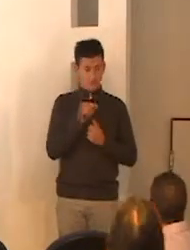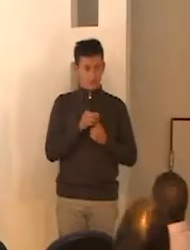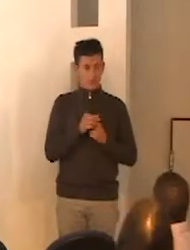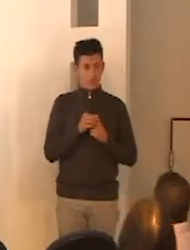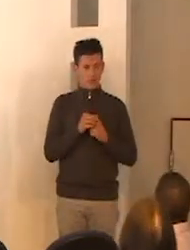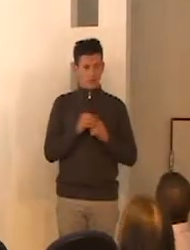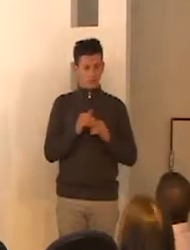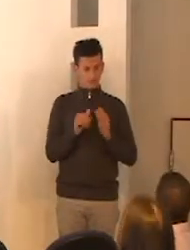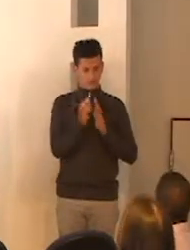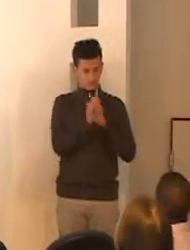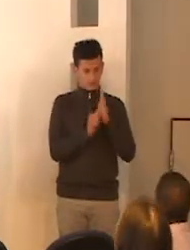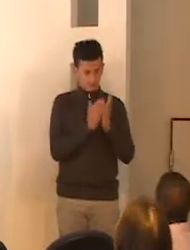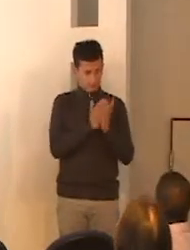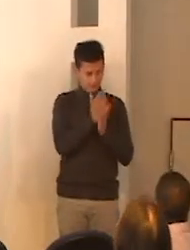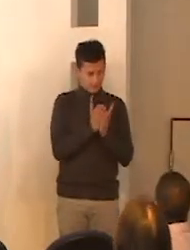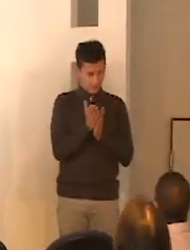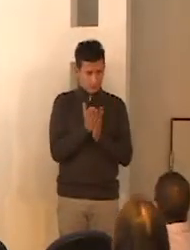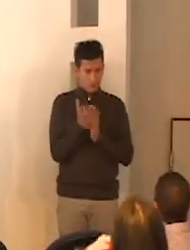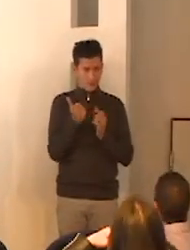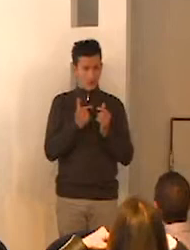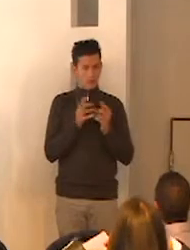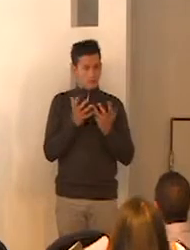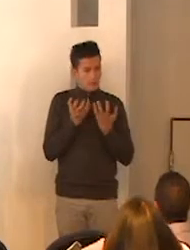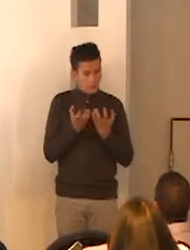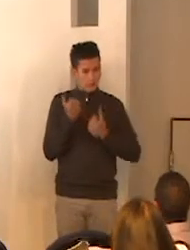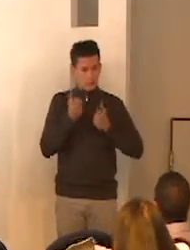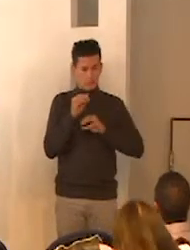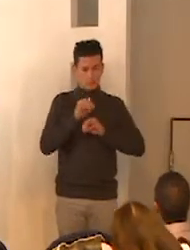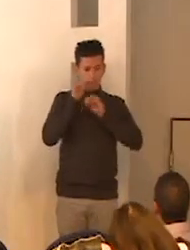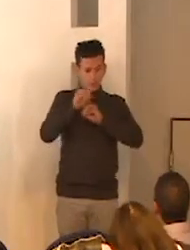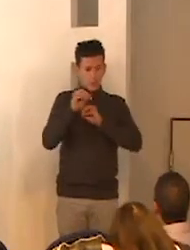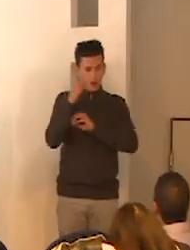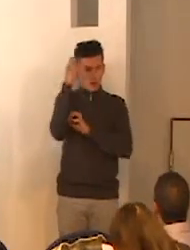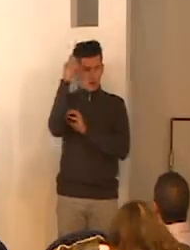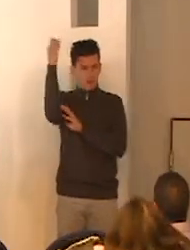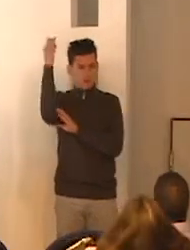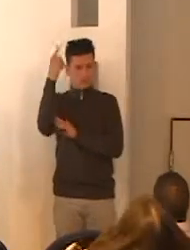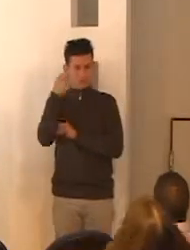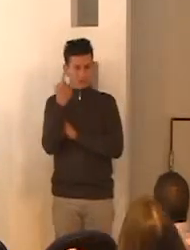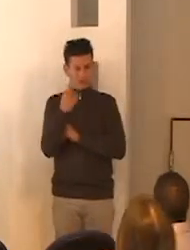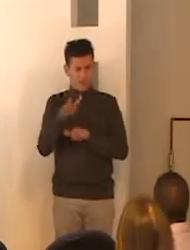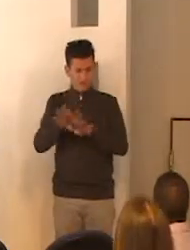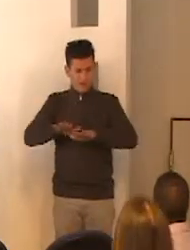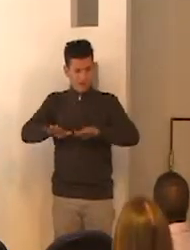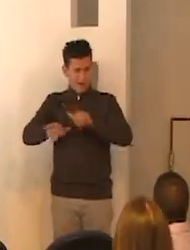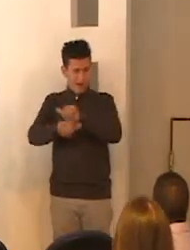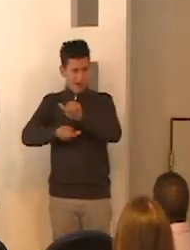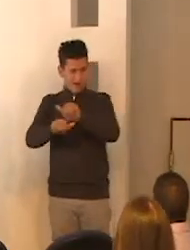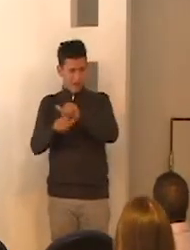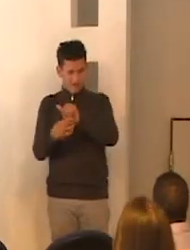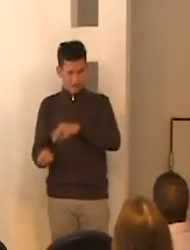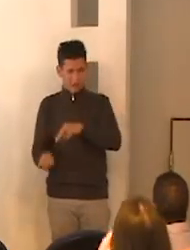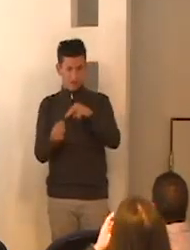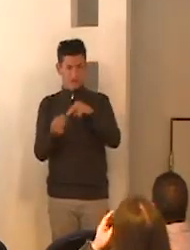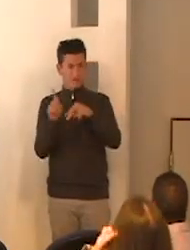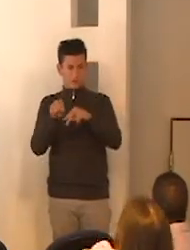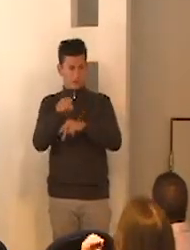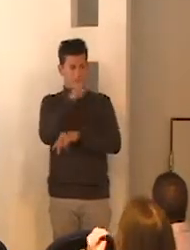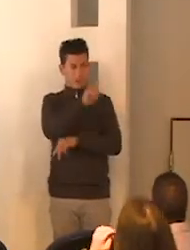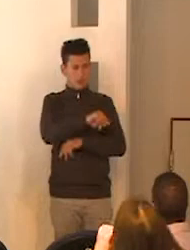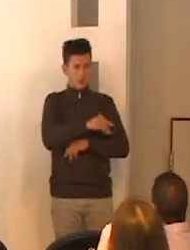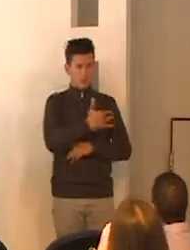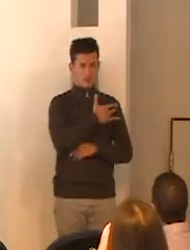formar profesionales no solo de la educación sino también de la salud en